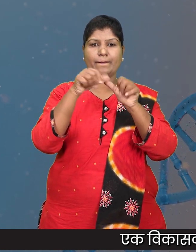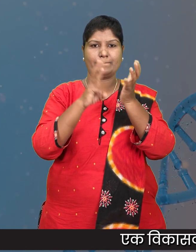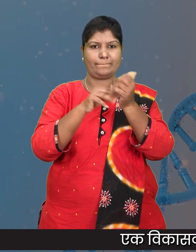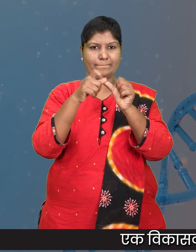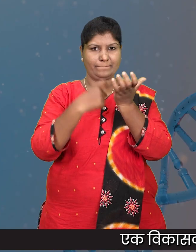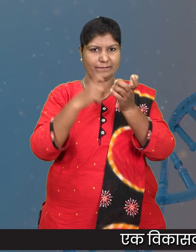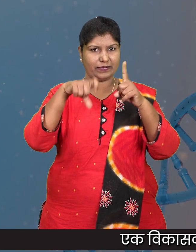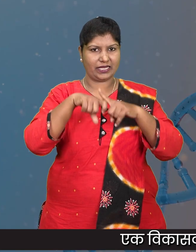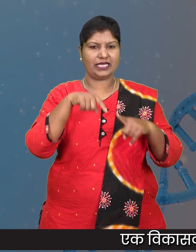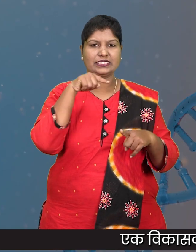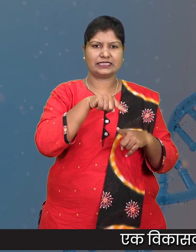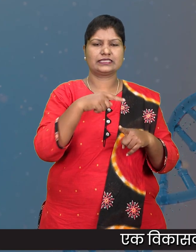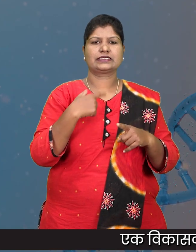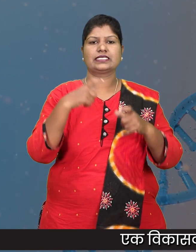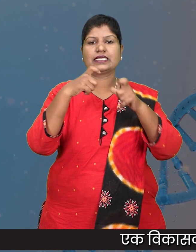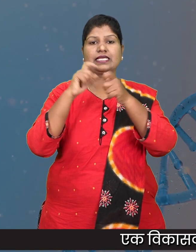व्याख्या की।